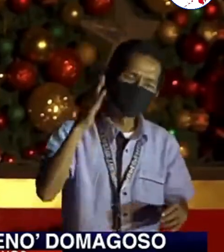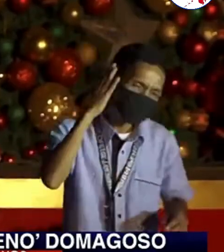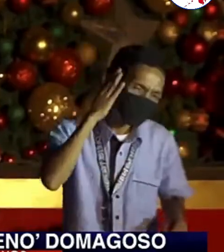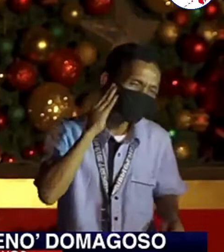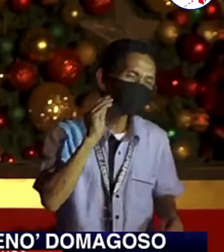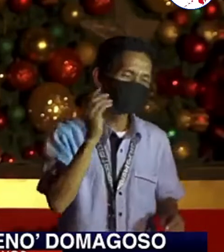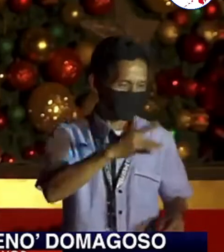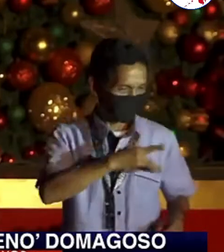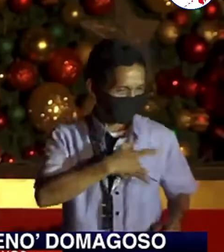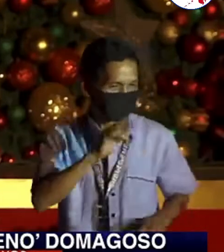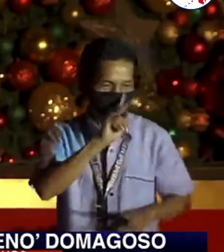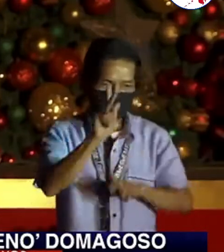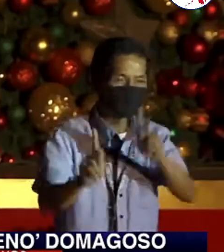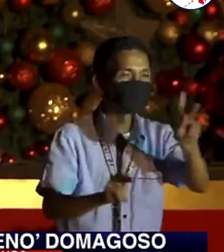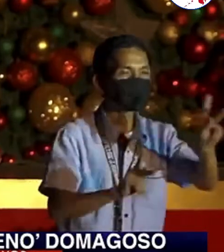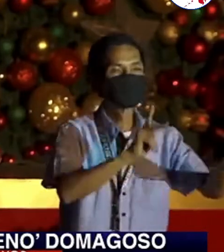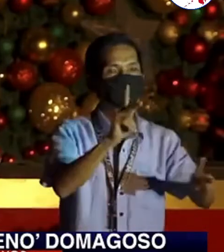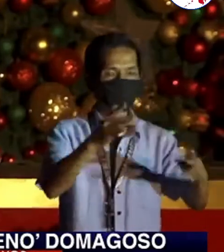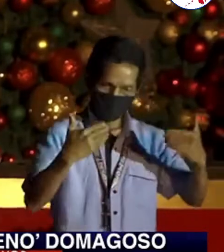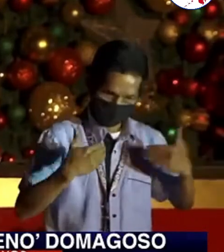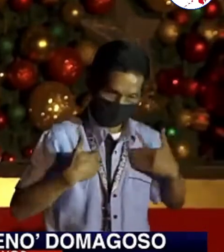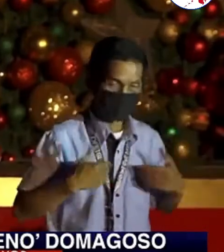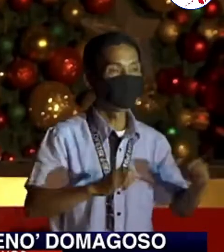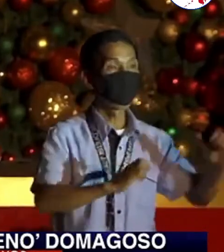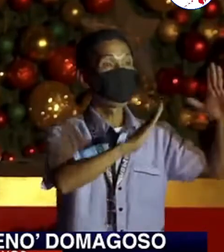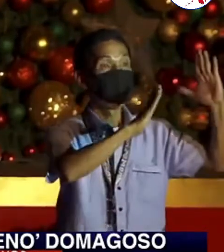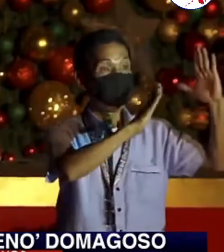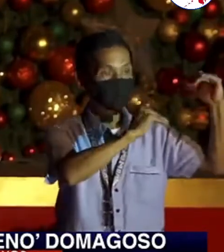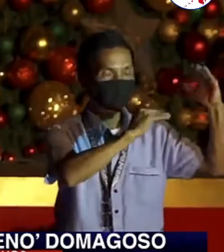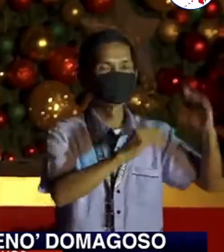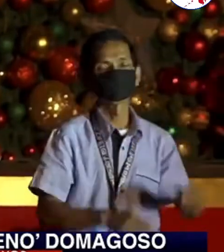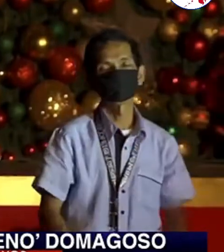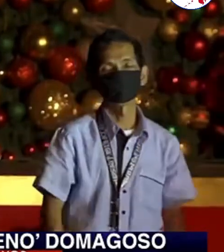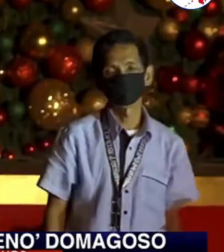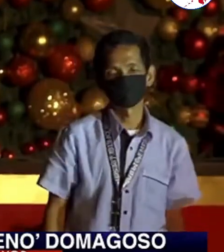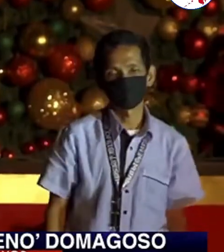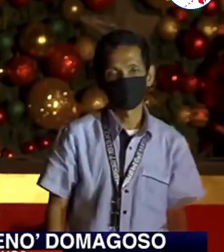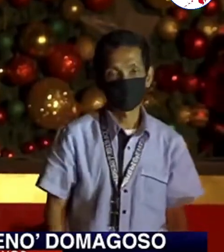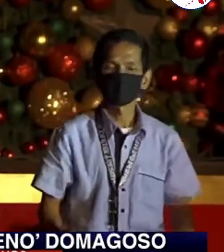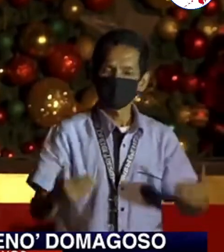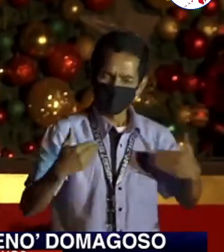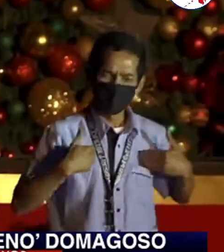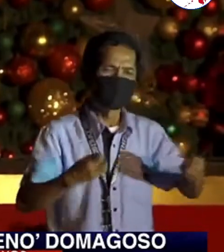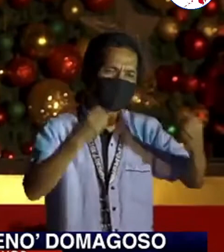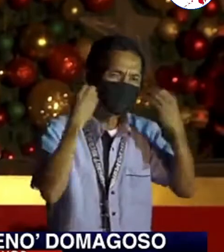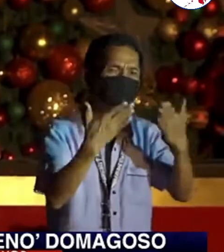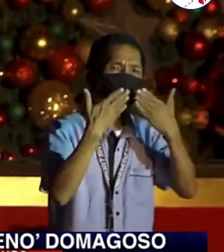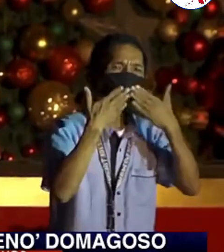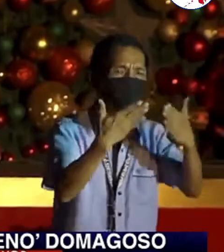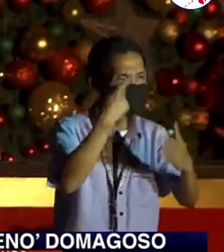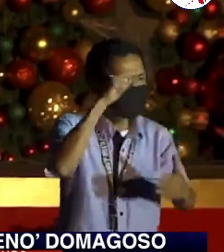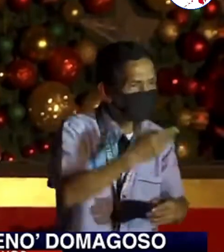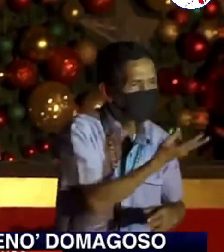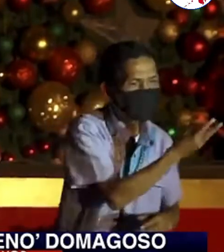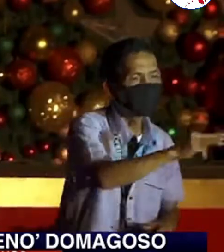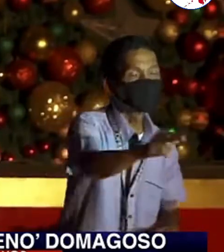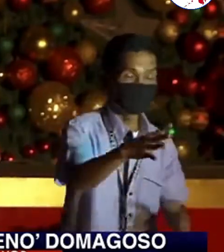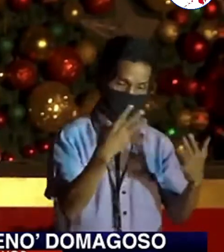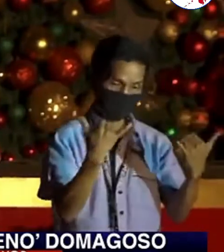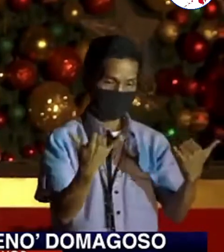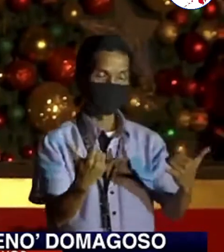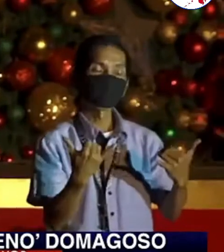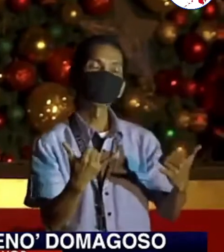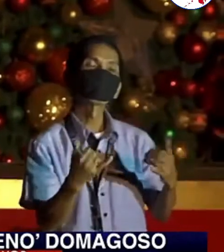Mararamdaman ng tao na may pag-asa. At maraming salamat sa kanila.